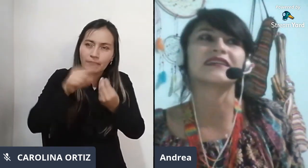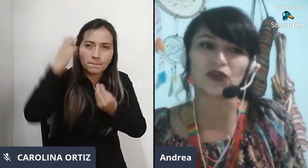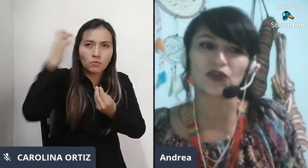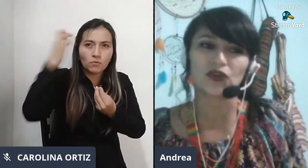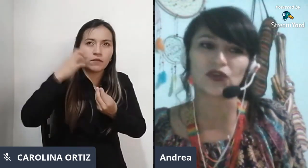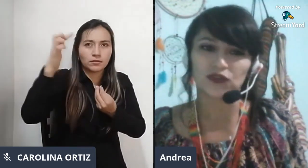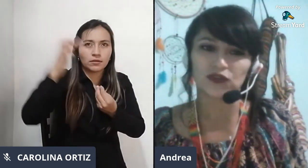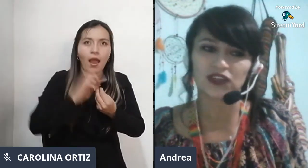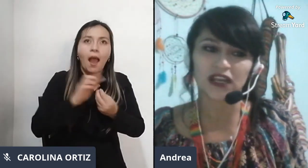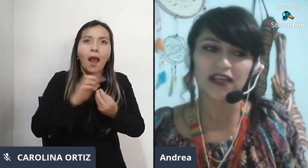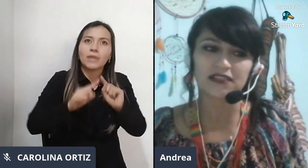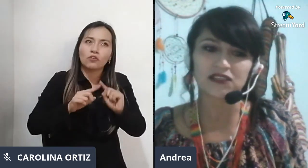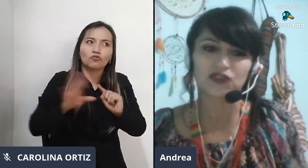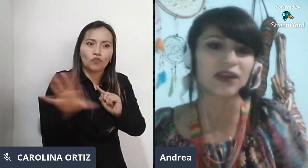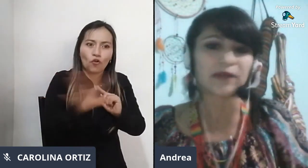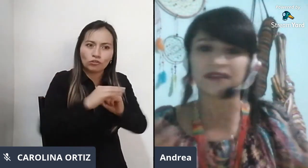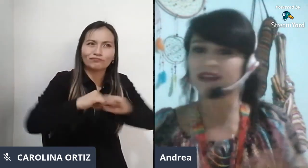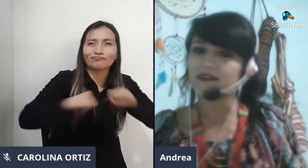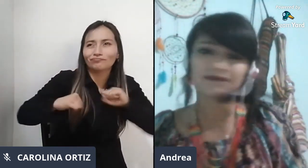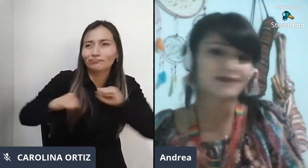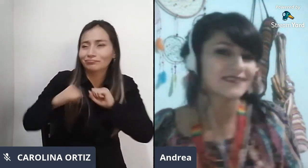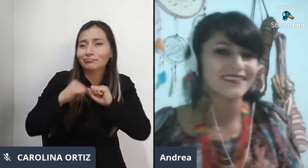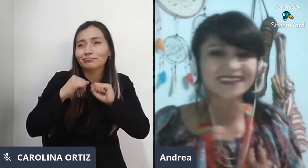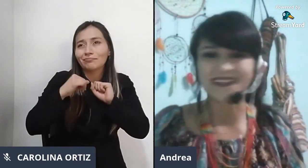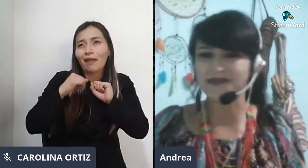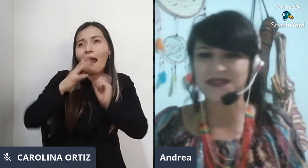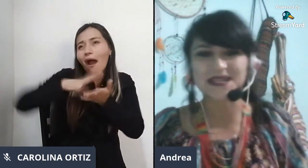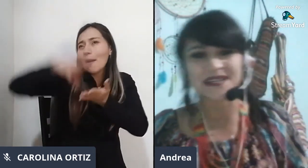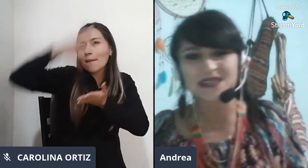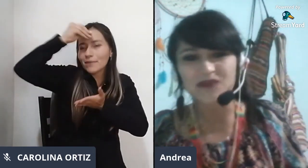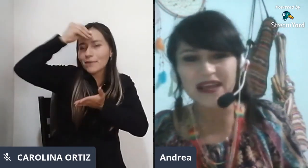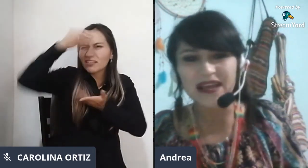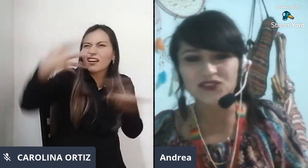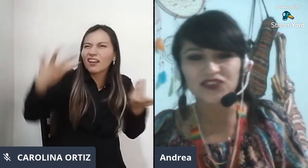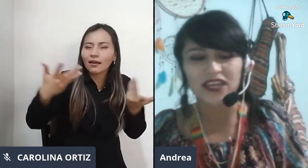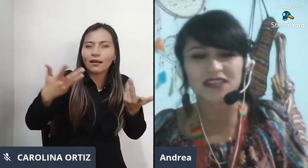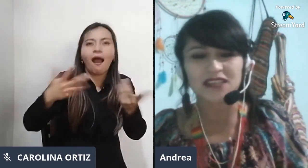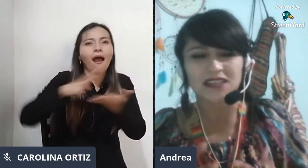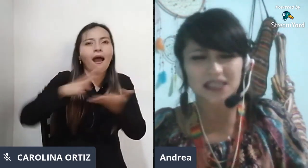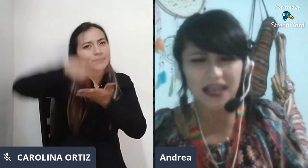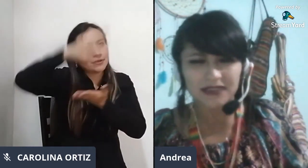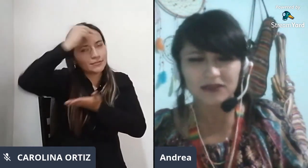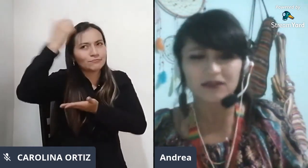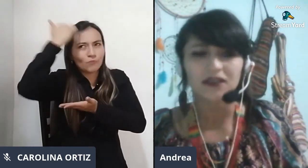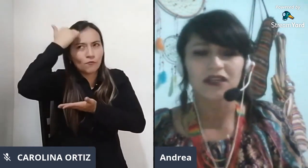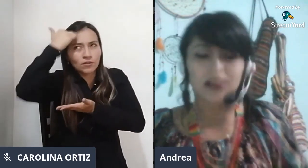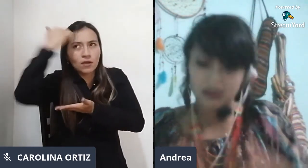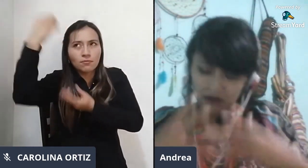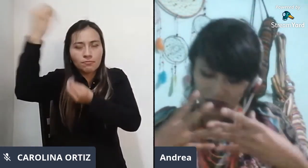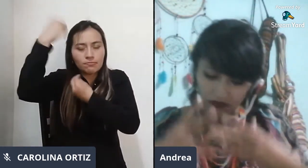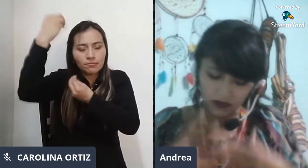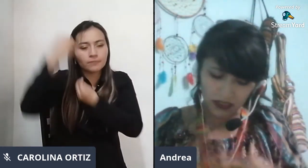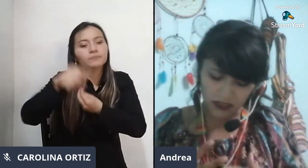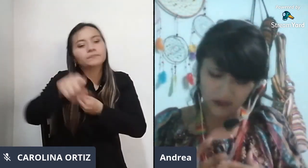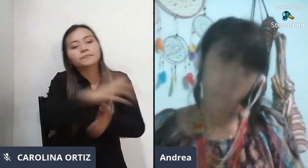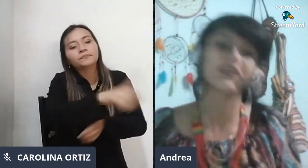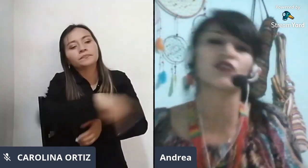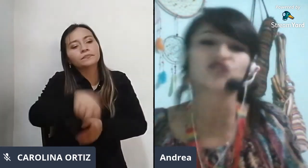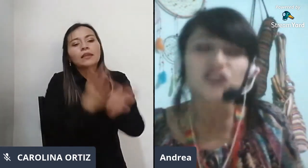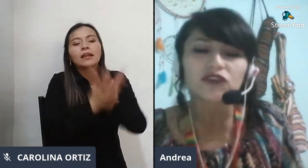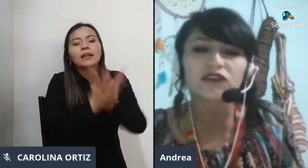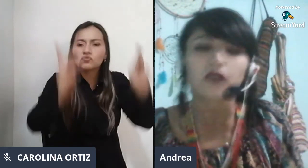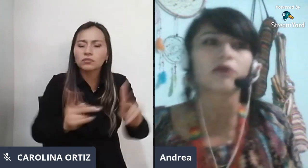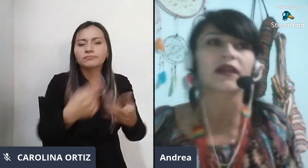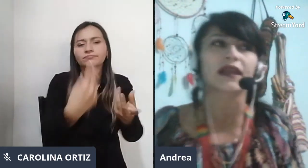ejercicio de aprender a ser maestros, enseñando, recibiendo de los chicos que convergen en la casa